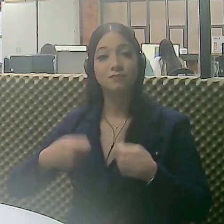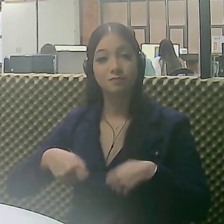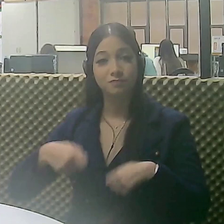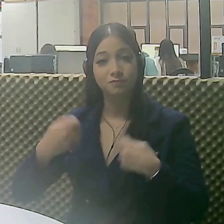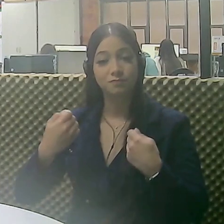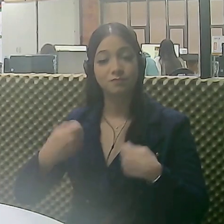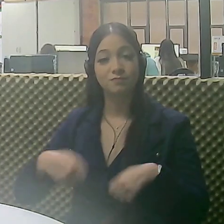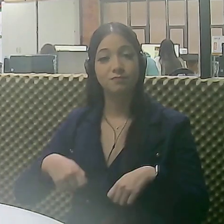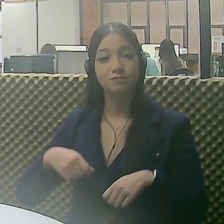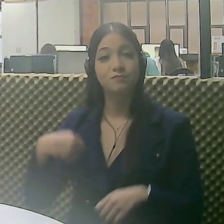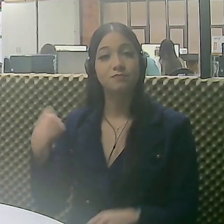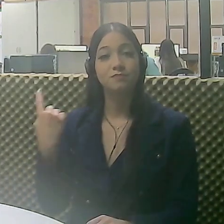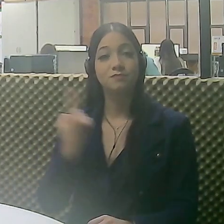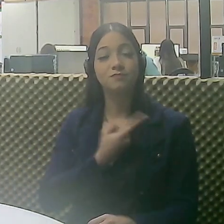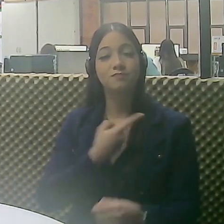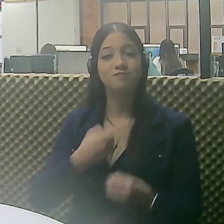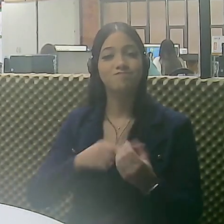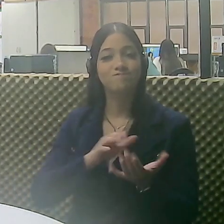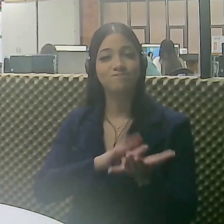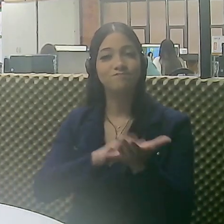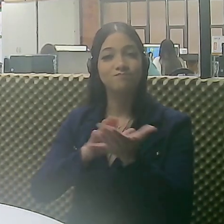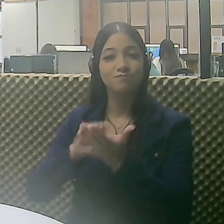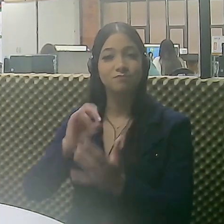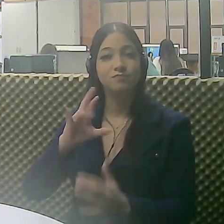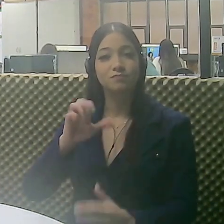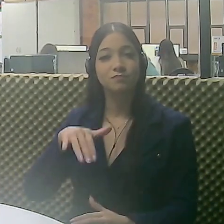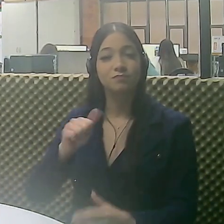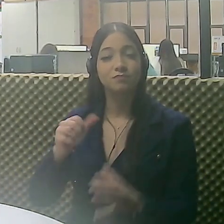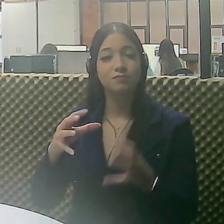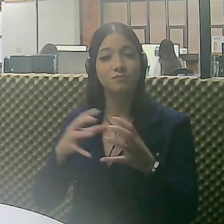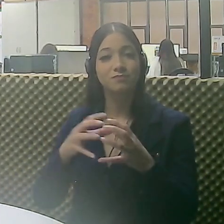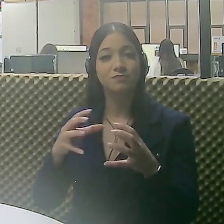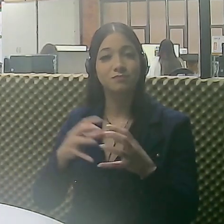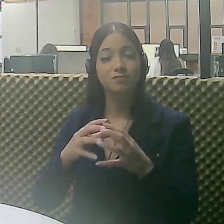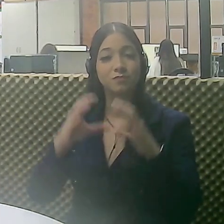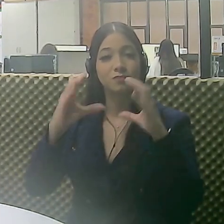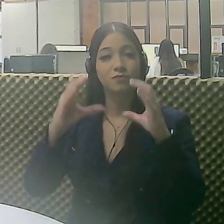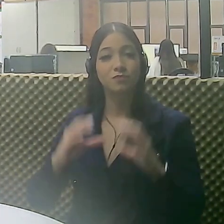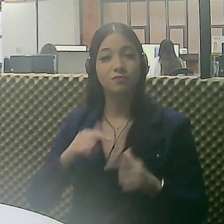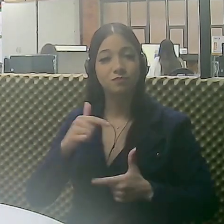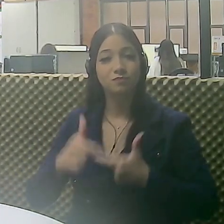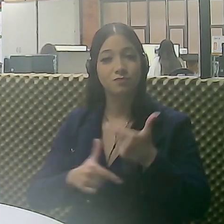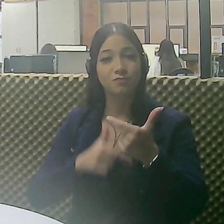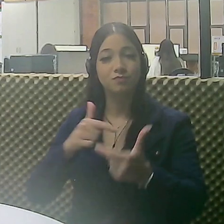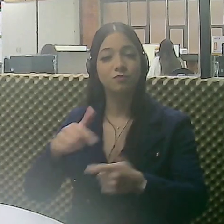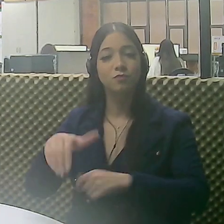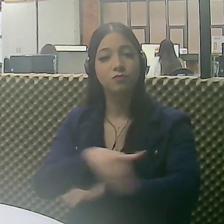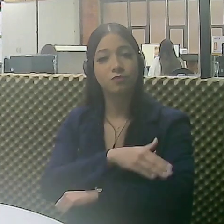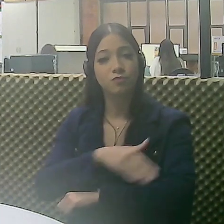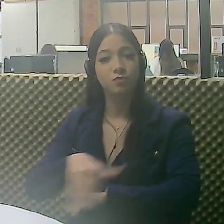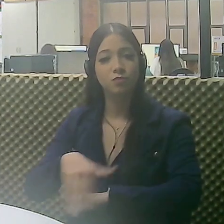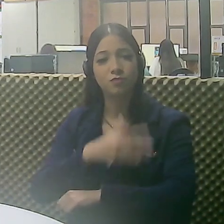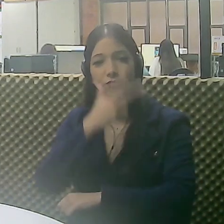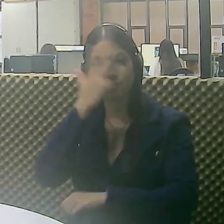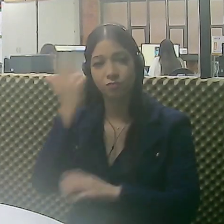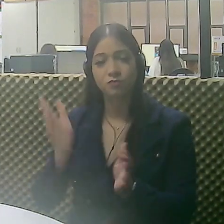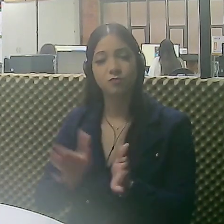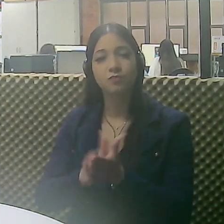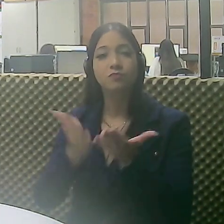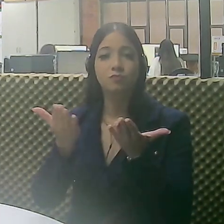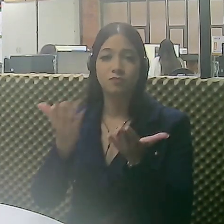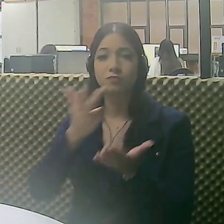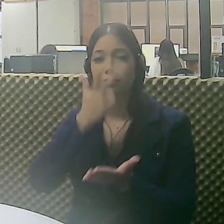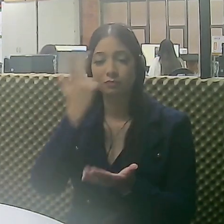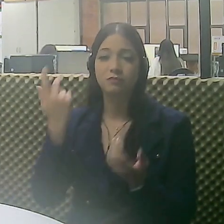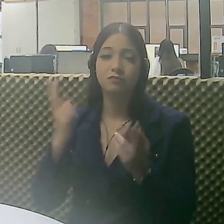necessitam na nossa cidade. Parabéns a Iracema e toda a sua equipe que coordena todo esse trabalho de rua com os mais carentes, aqueles que